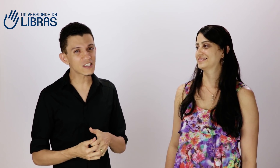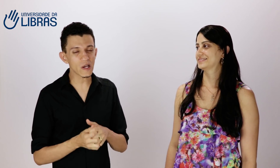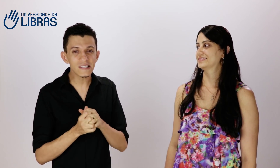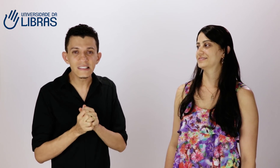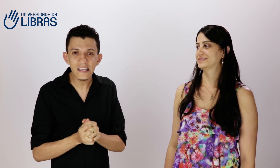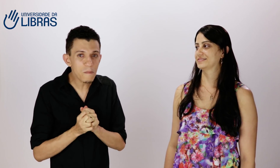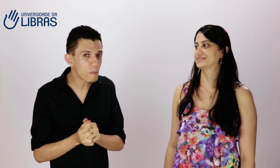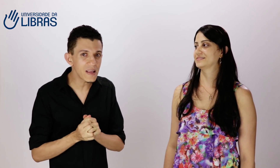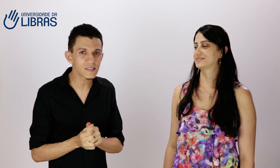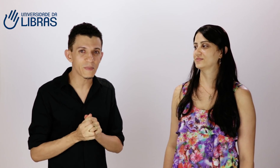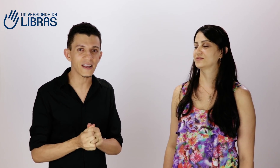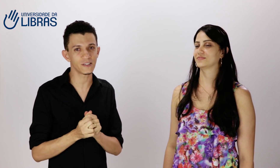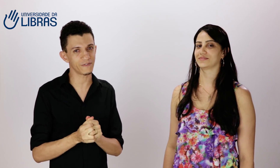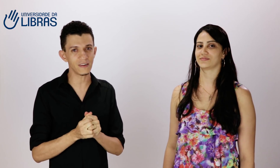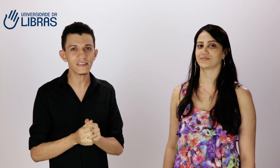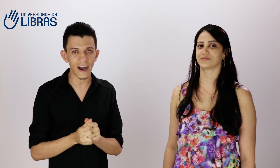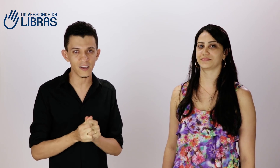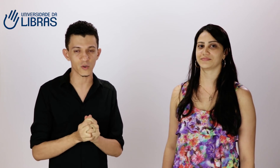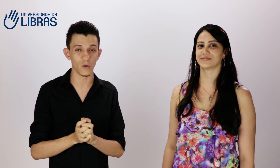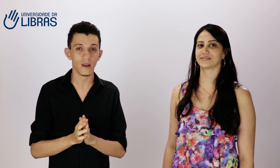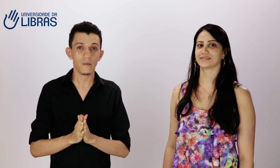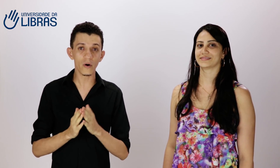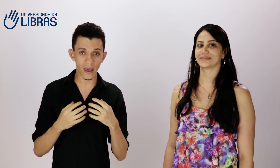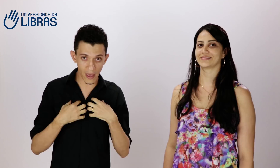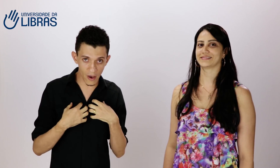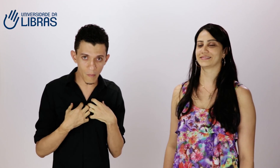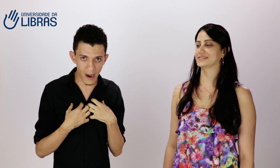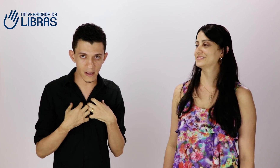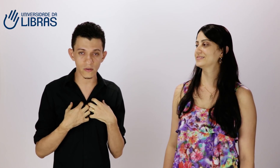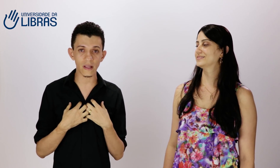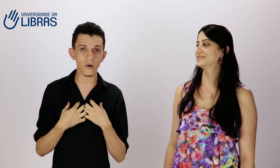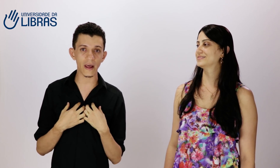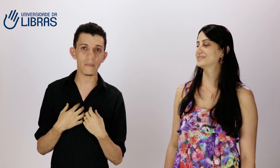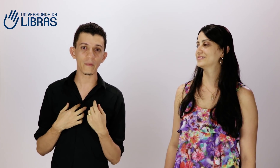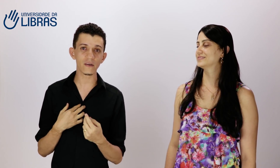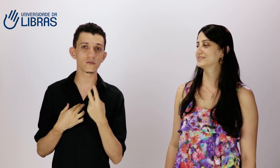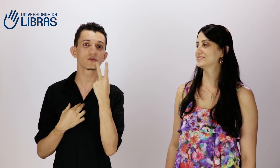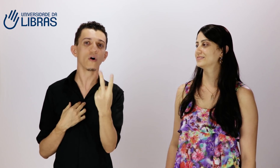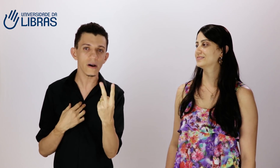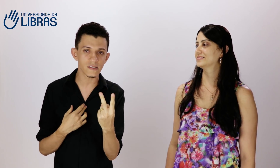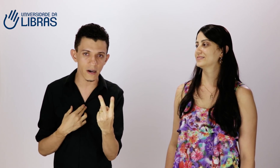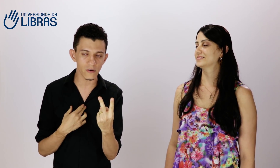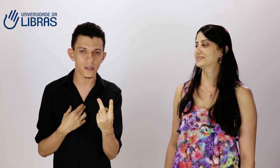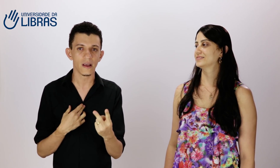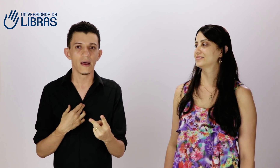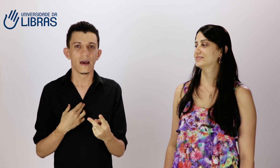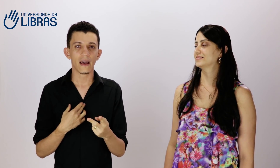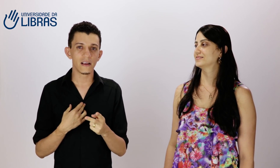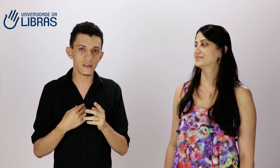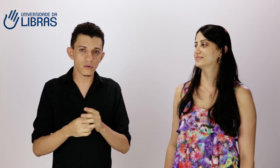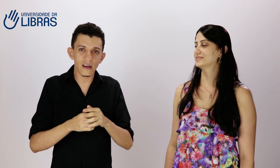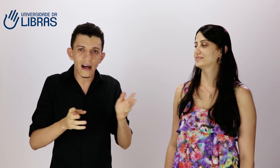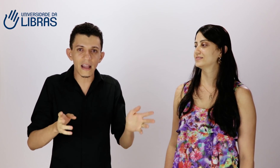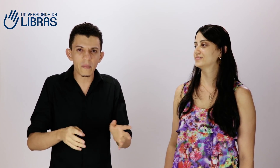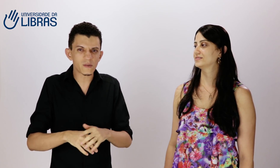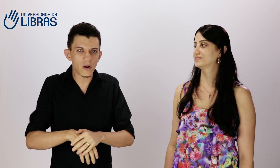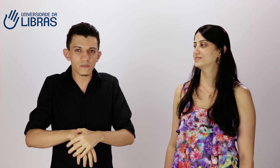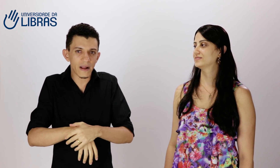é simplesmente fantástico, porque eu, Madison, demorei pelo menos uns 2 anos estudando a Libras pelos